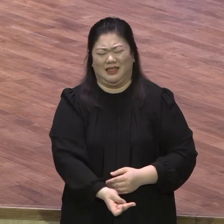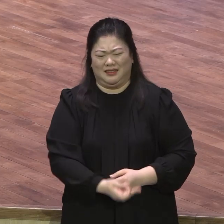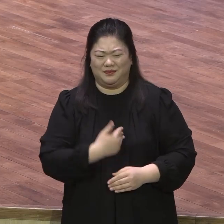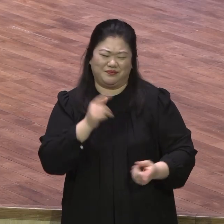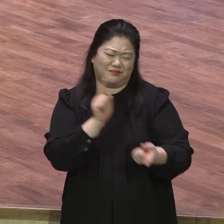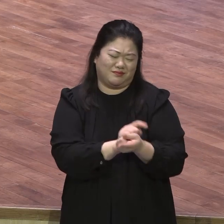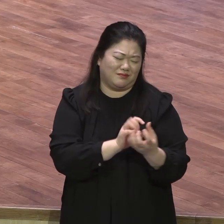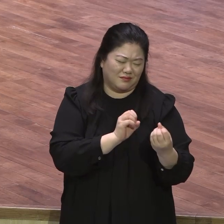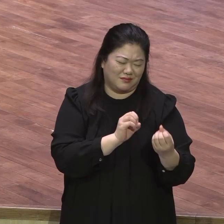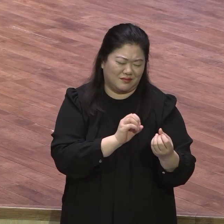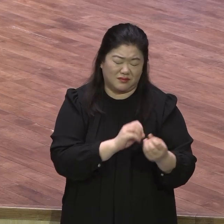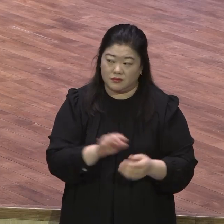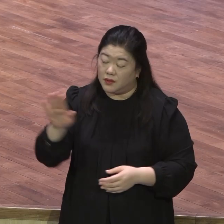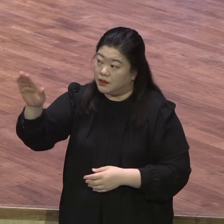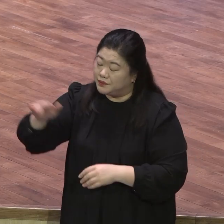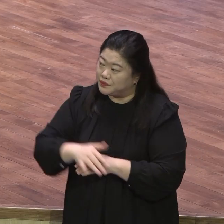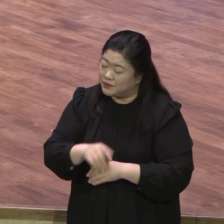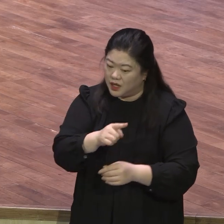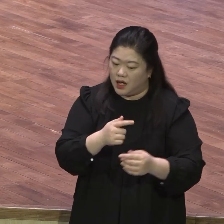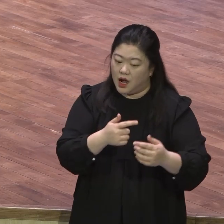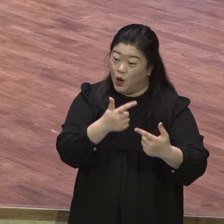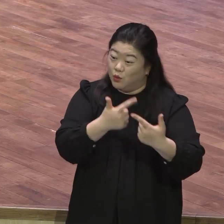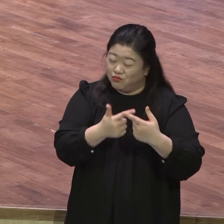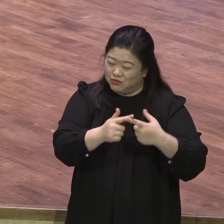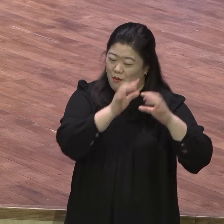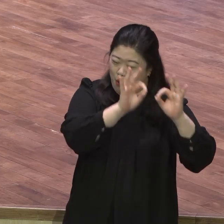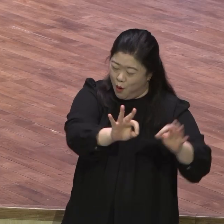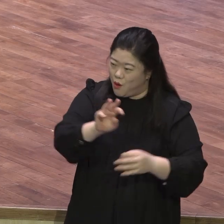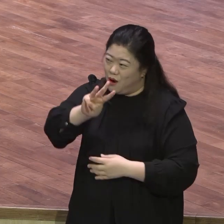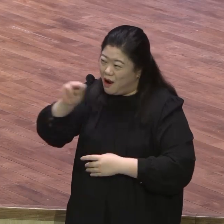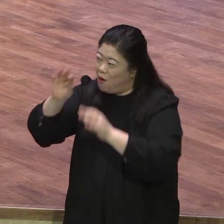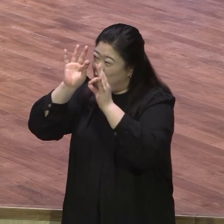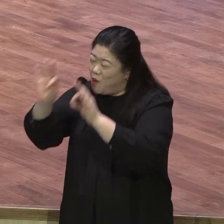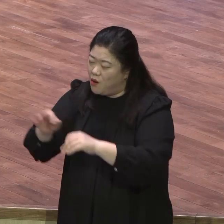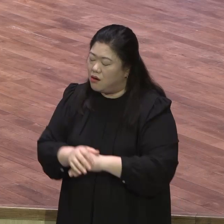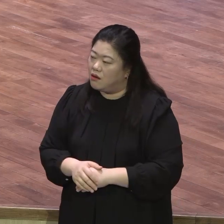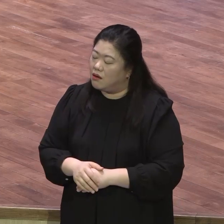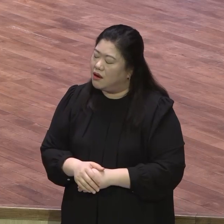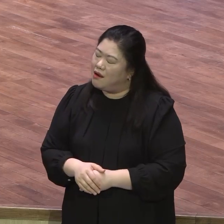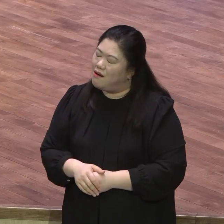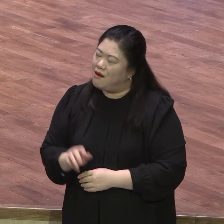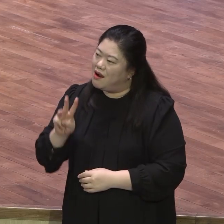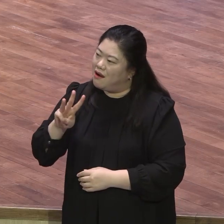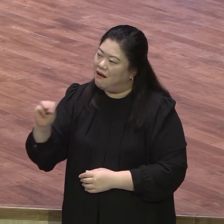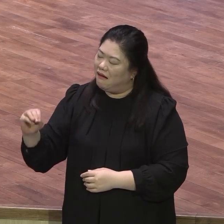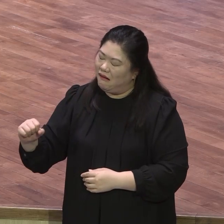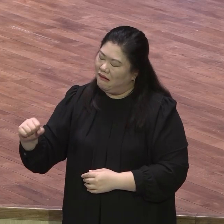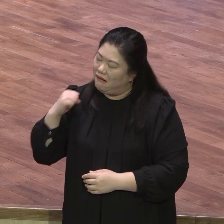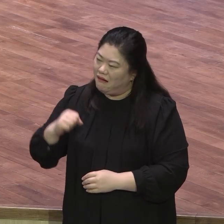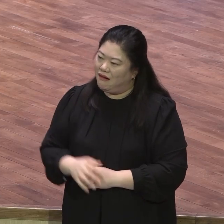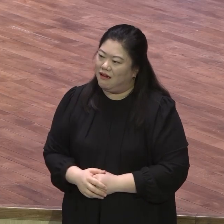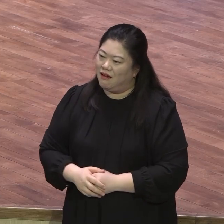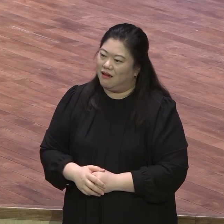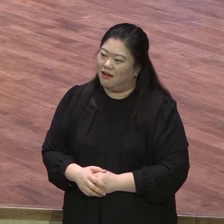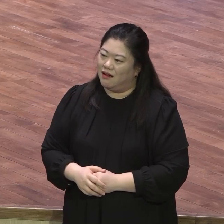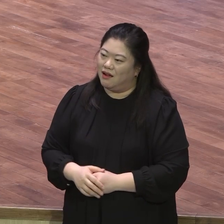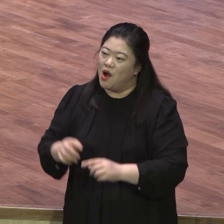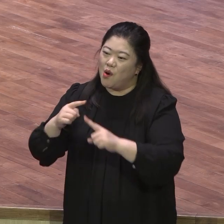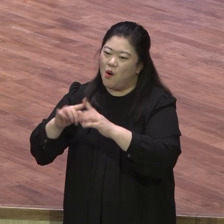보통 교인들 어떻게 20년 동안 교회를 계속 확장 확장 건축한테 계속 붙어있냐